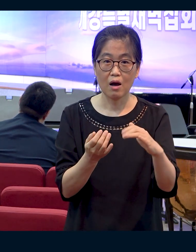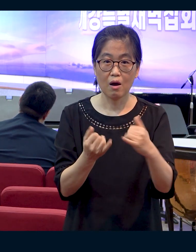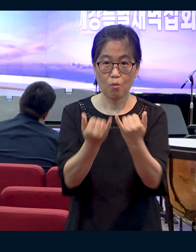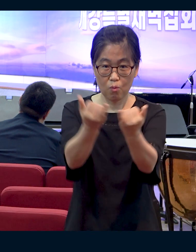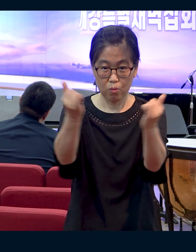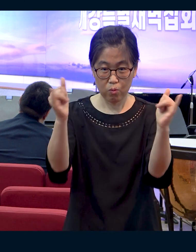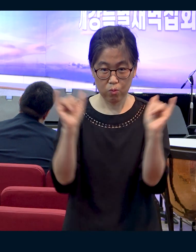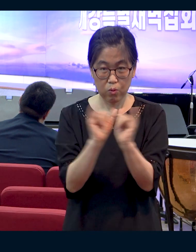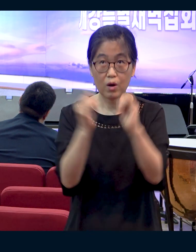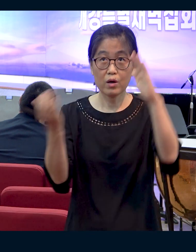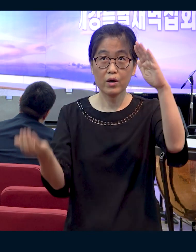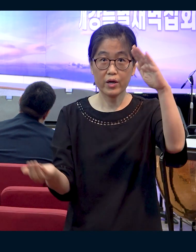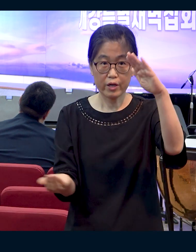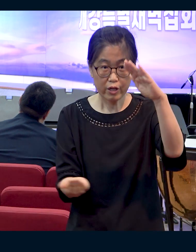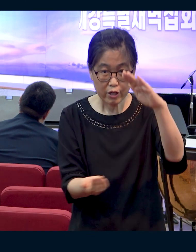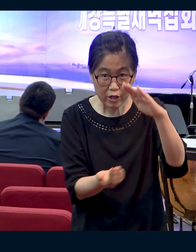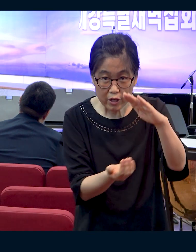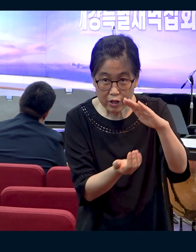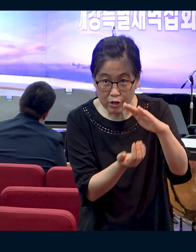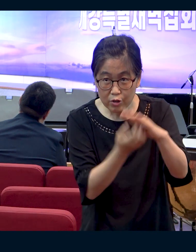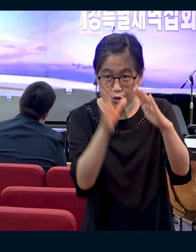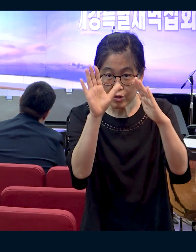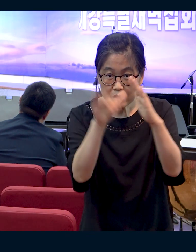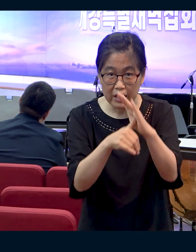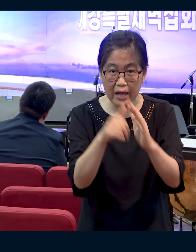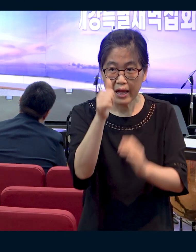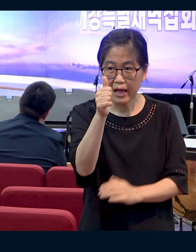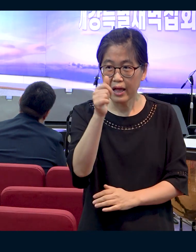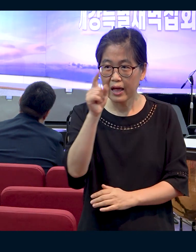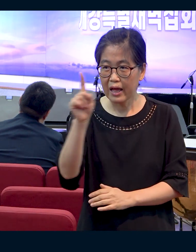순간 그걸 뭐라고 그래요? 하모니라고 하는 거잖아요.